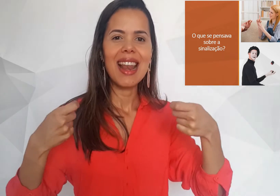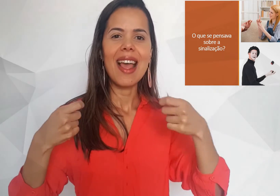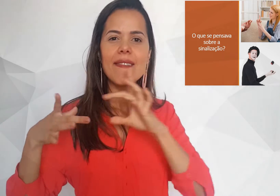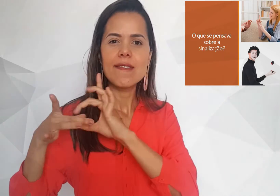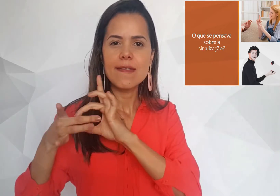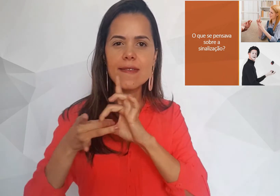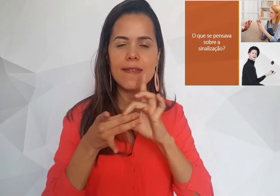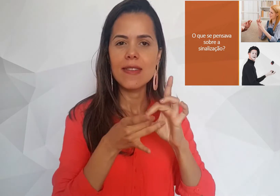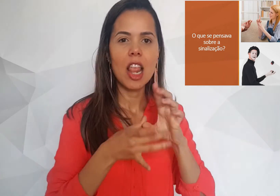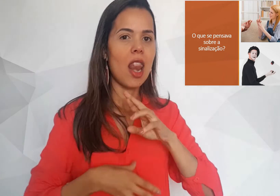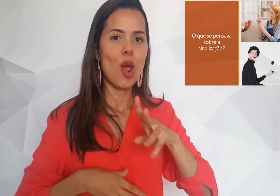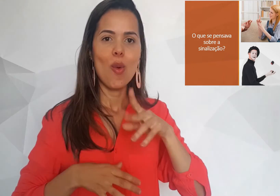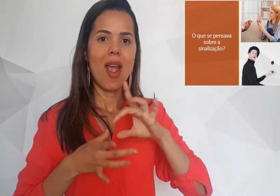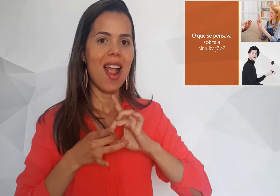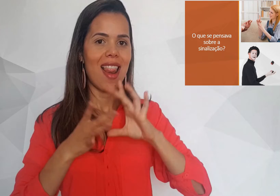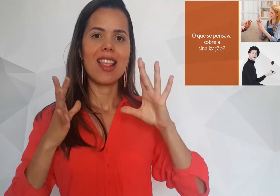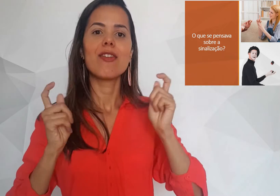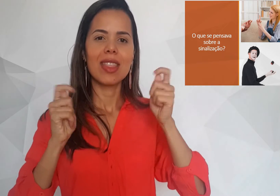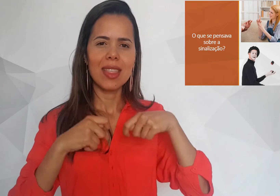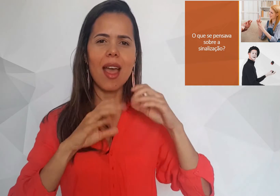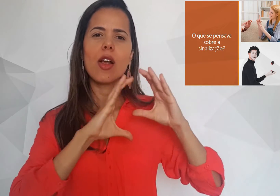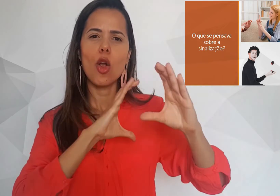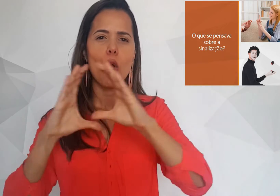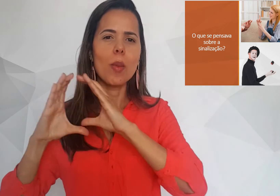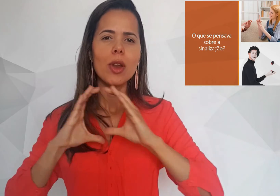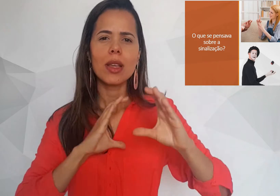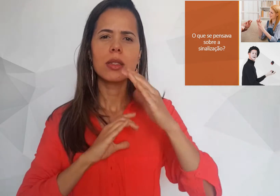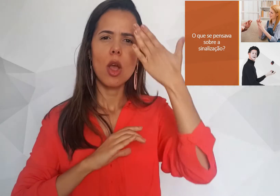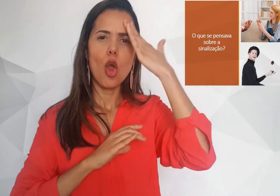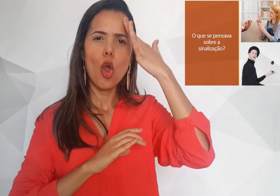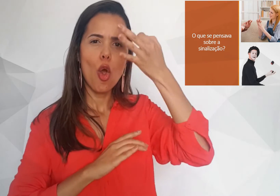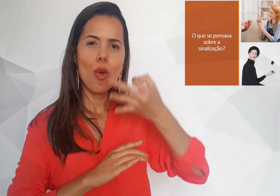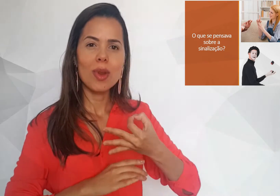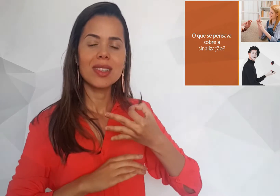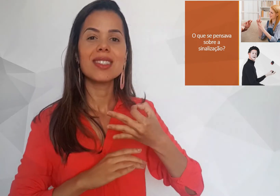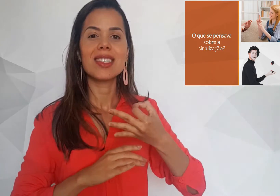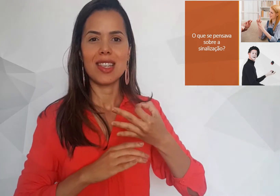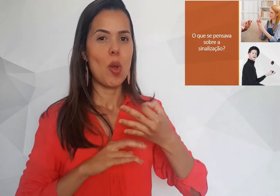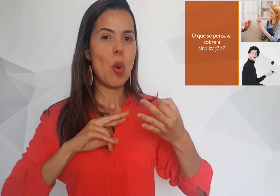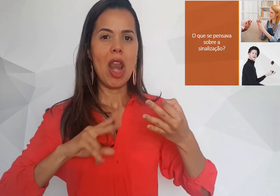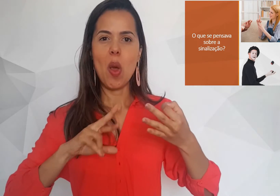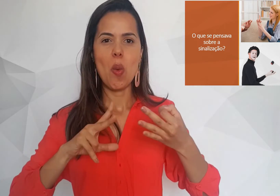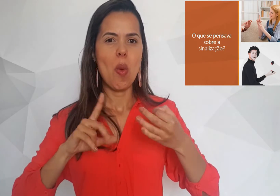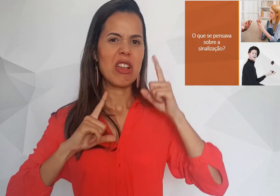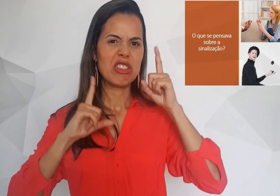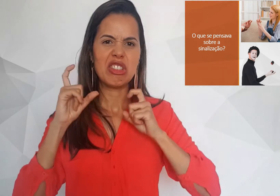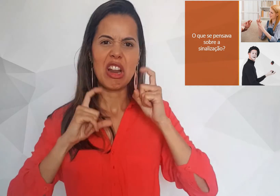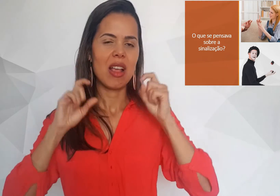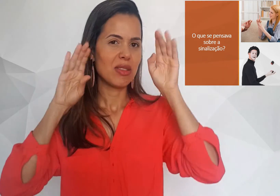regras ali que estabeleciam a compreensão daquele discurso, já que começou-se a perceber que não era